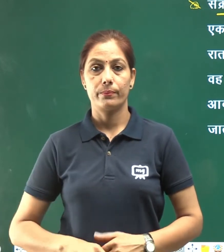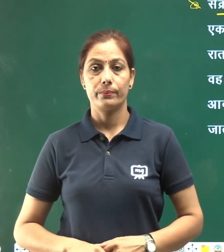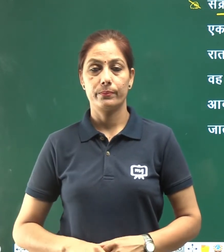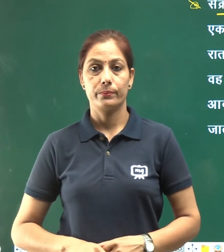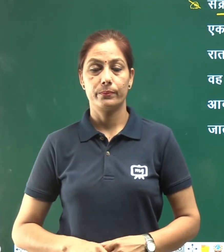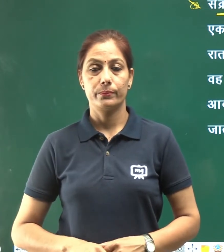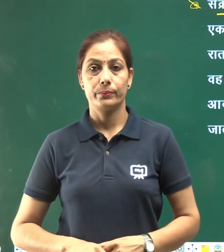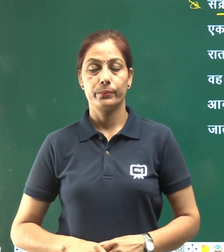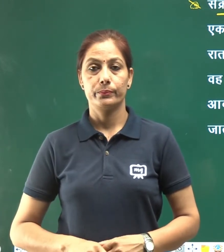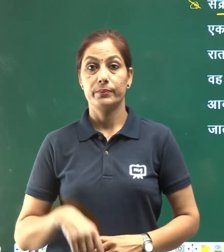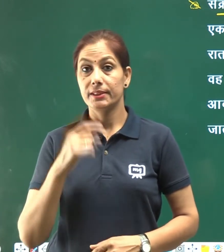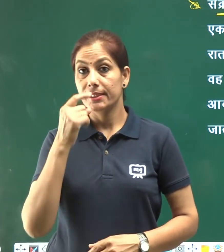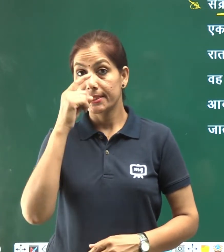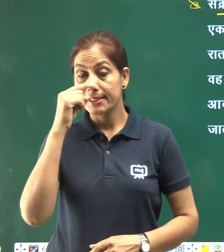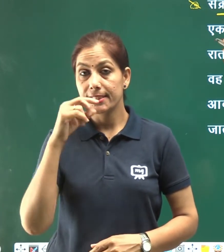जामुन का